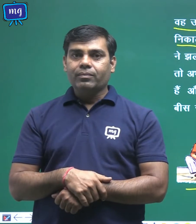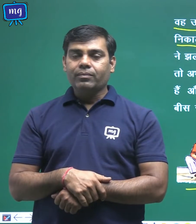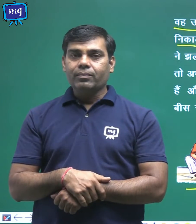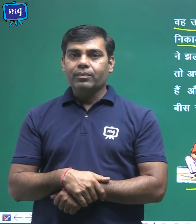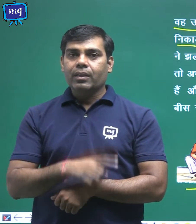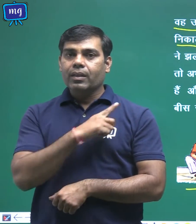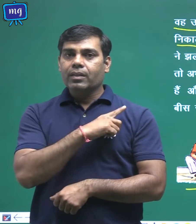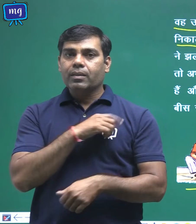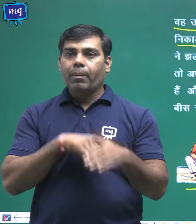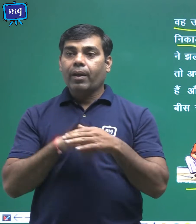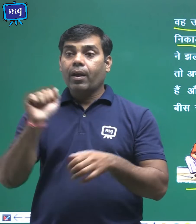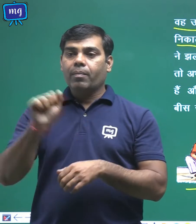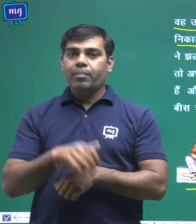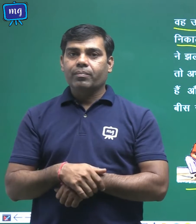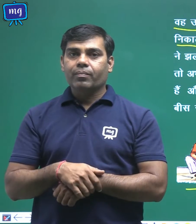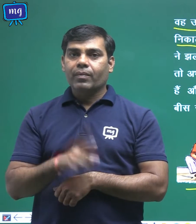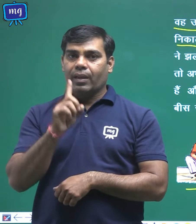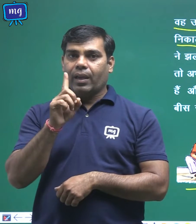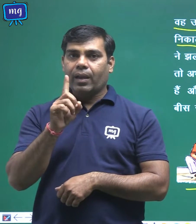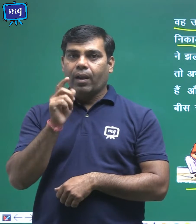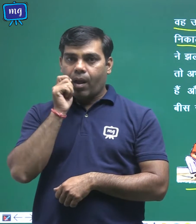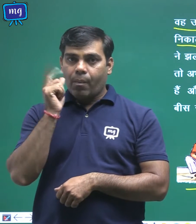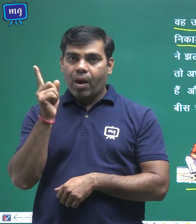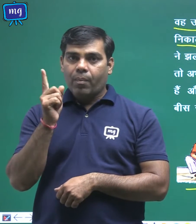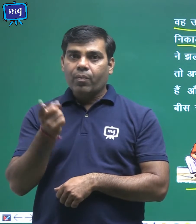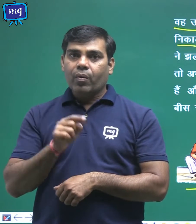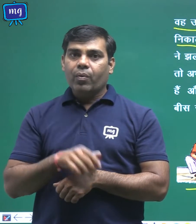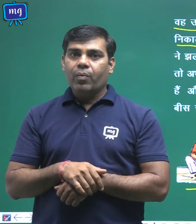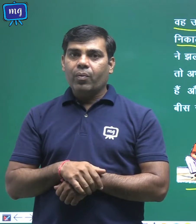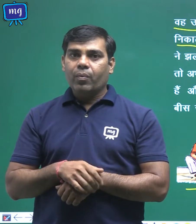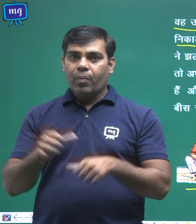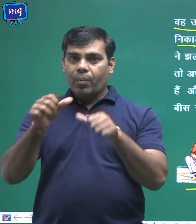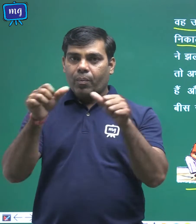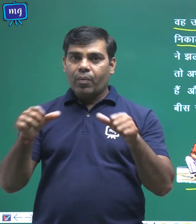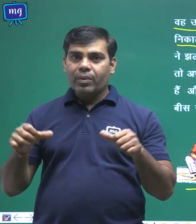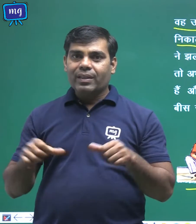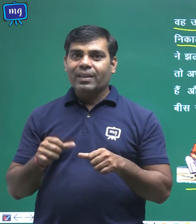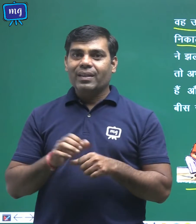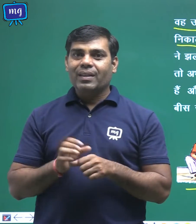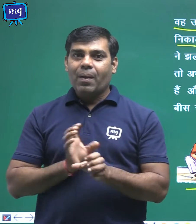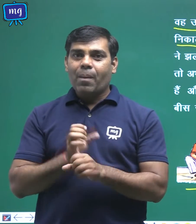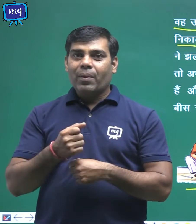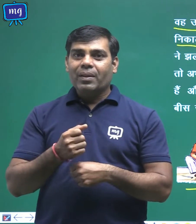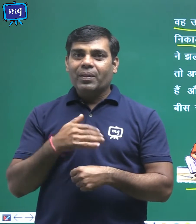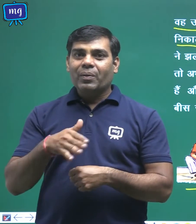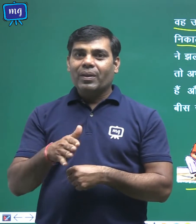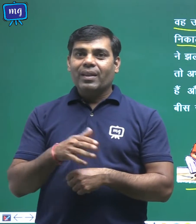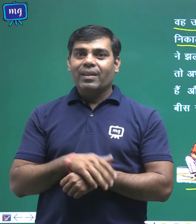इसमें आप एक बाप को मूर्तियाँ बनाते हुए